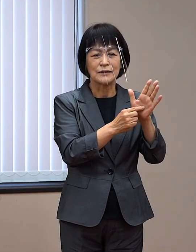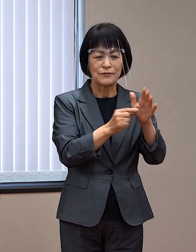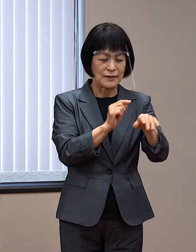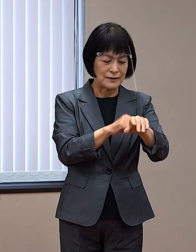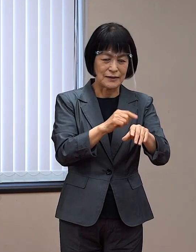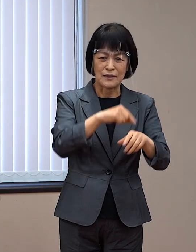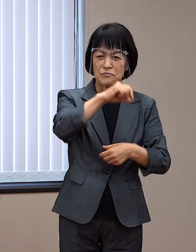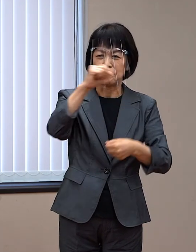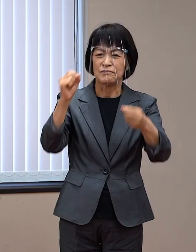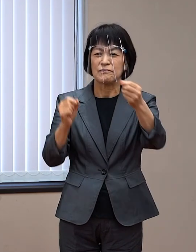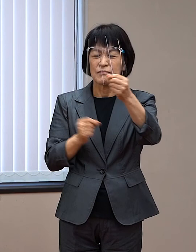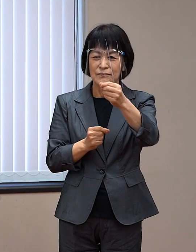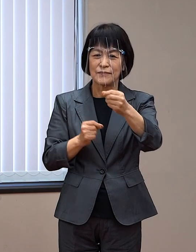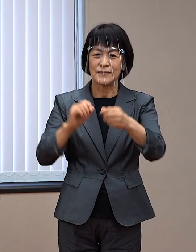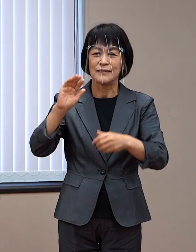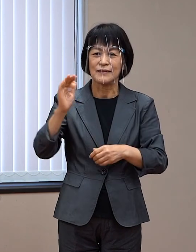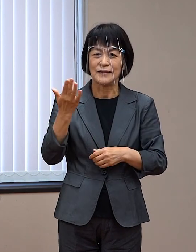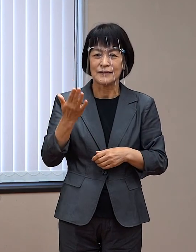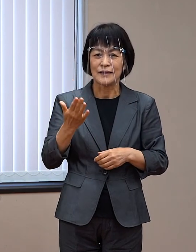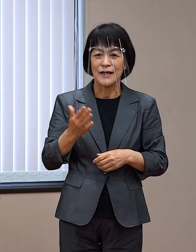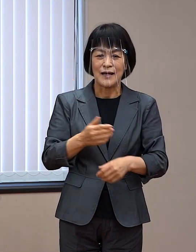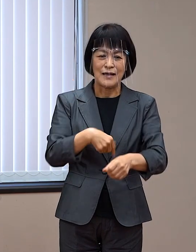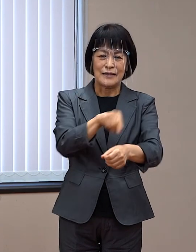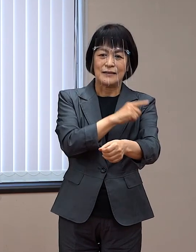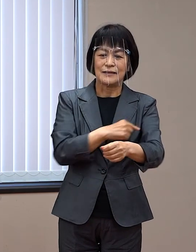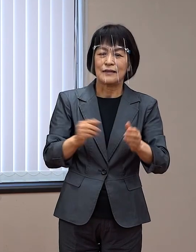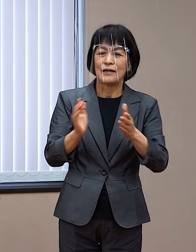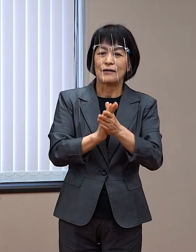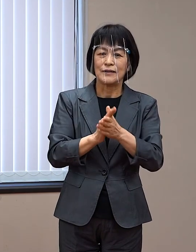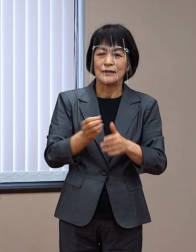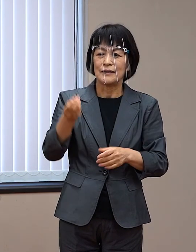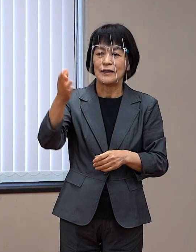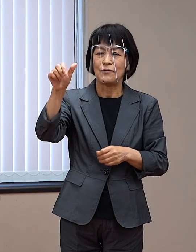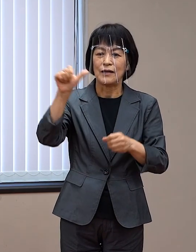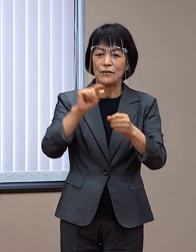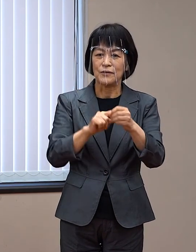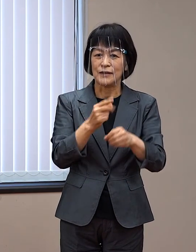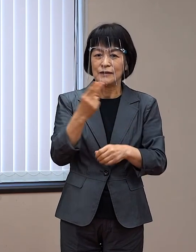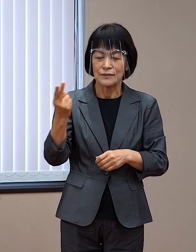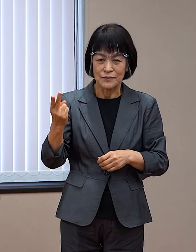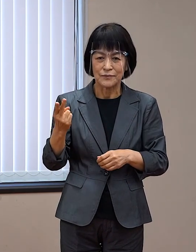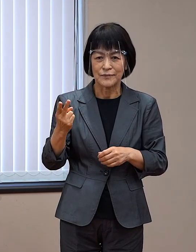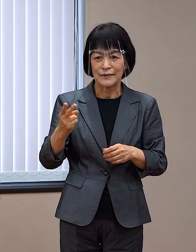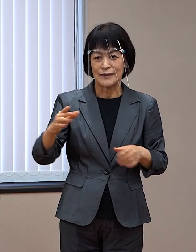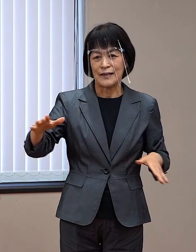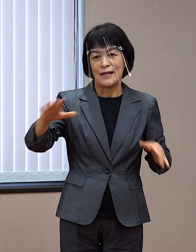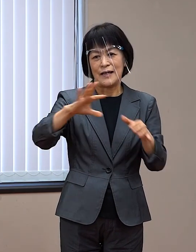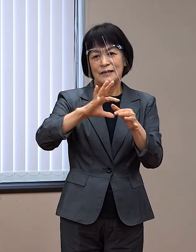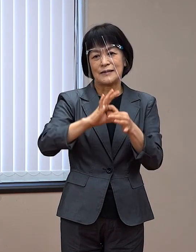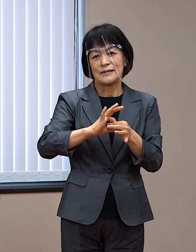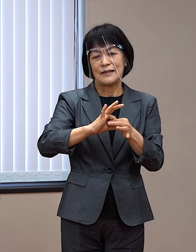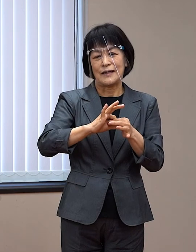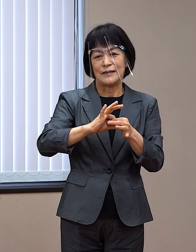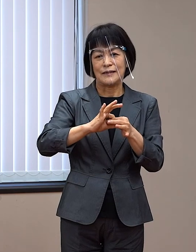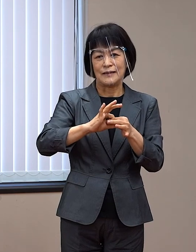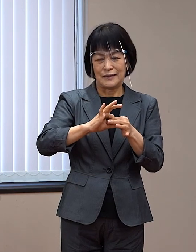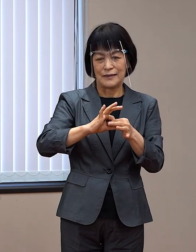もありますが、力を結集し、令和5年度予算への反映を目指してまいりたいと考えております